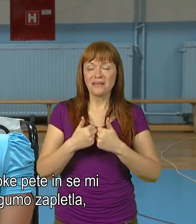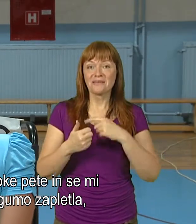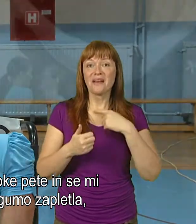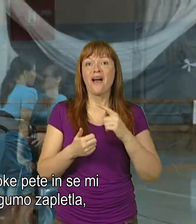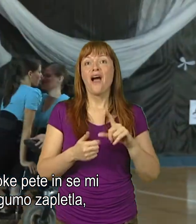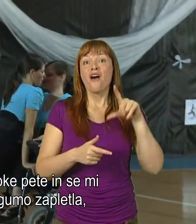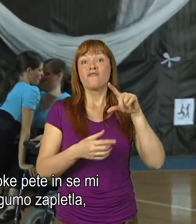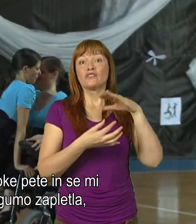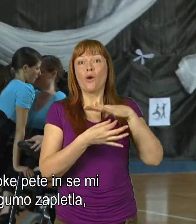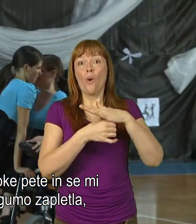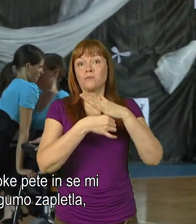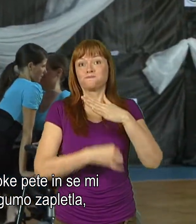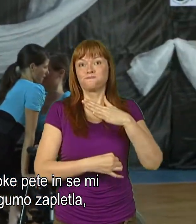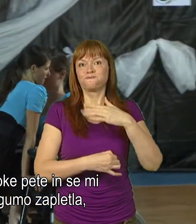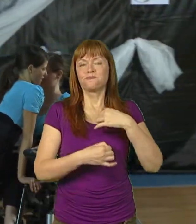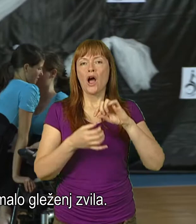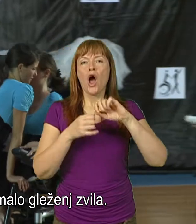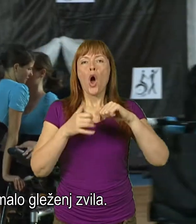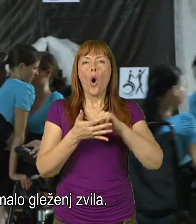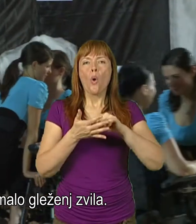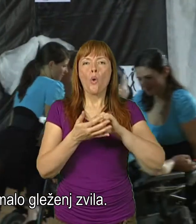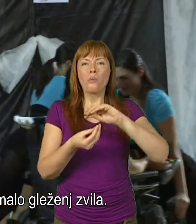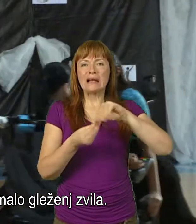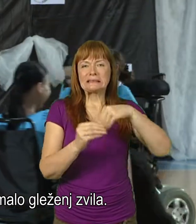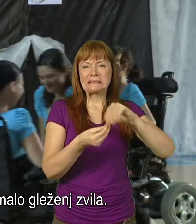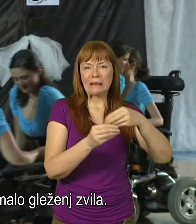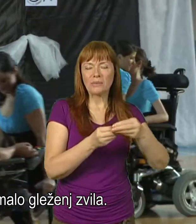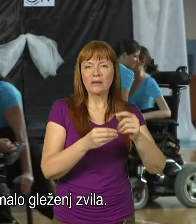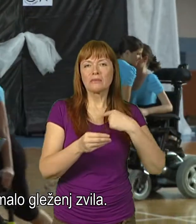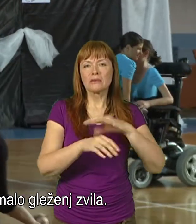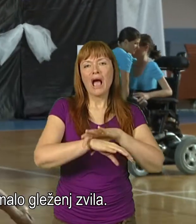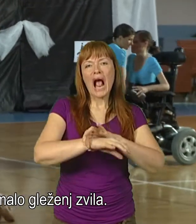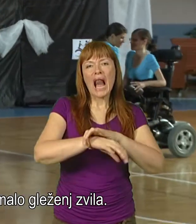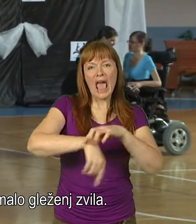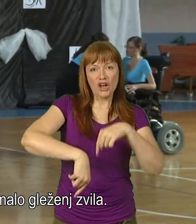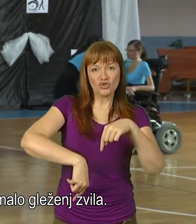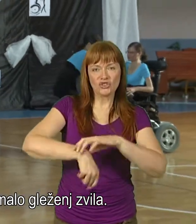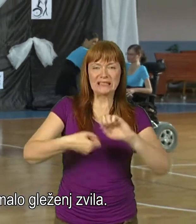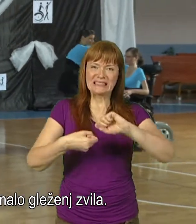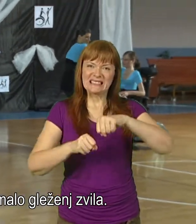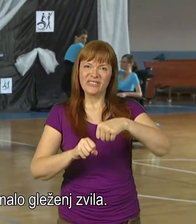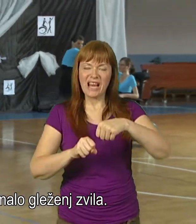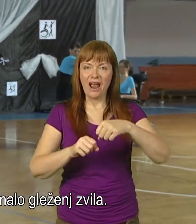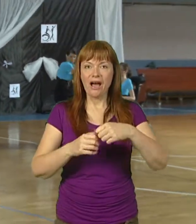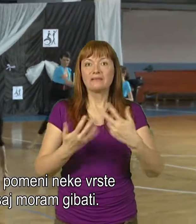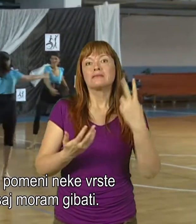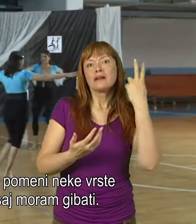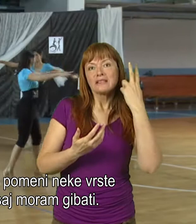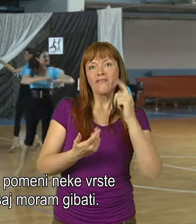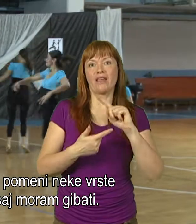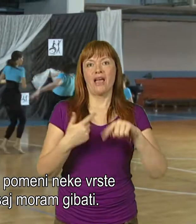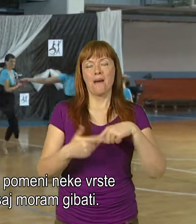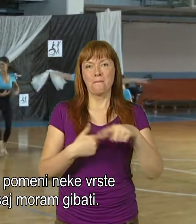ki se mi je nekako v gumo zapletla, tako da sem si v bistvu majčkeno gleženj zvila, no. Seveda, ples v